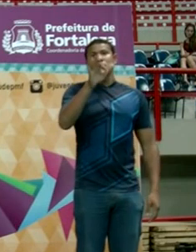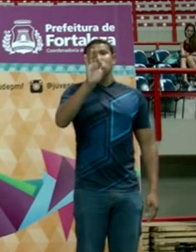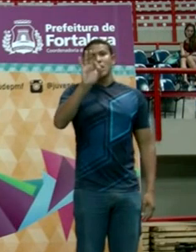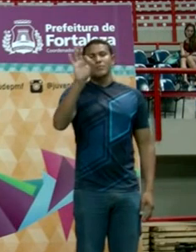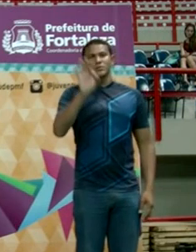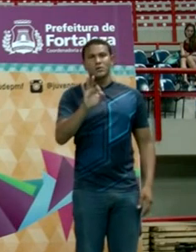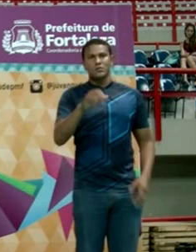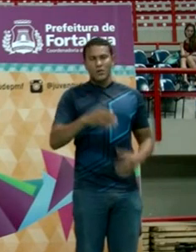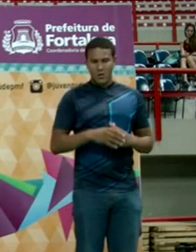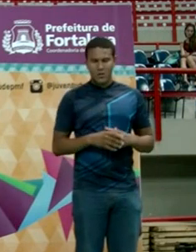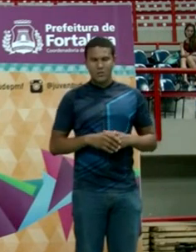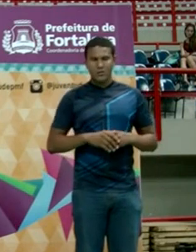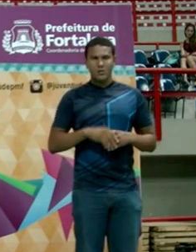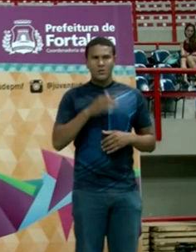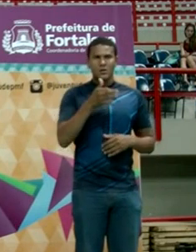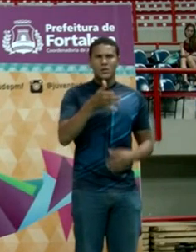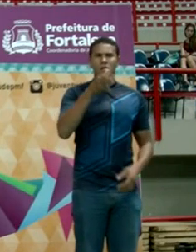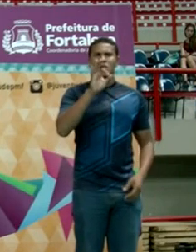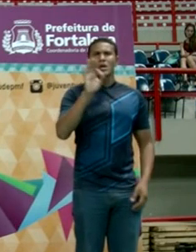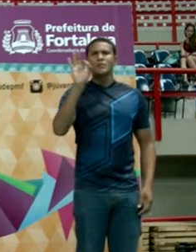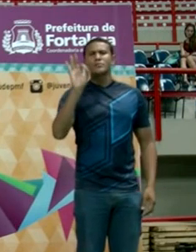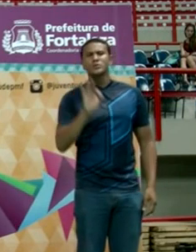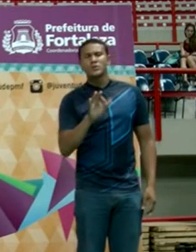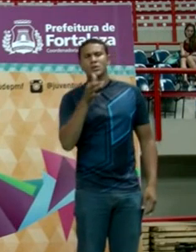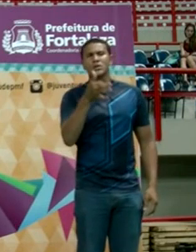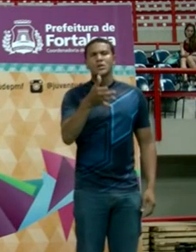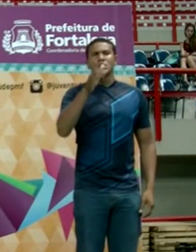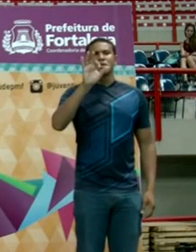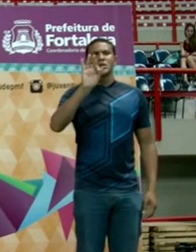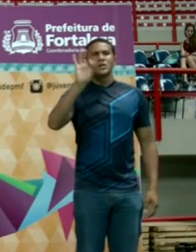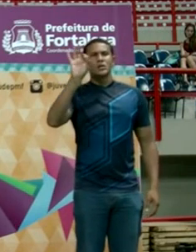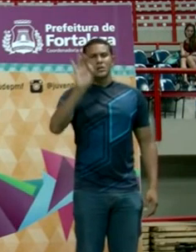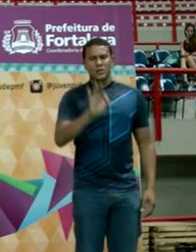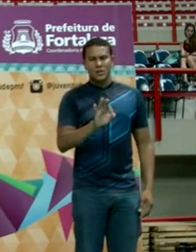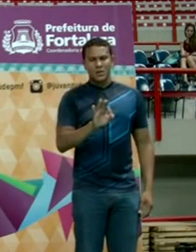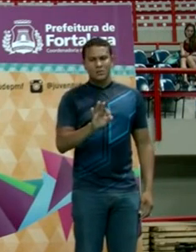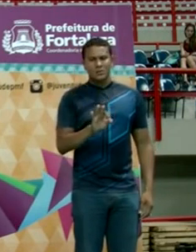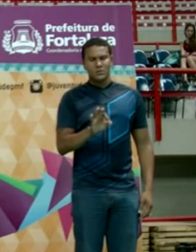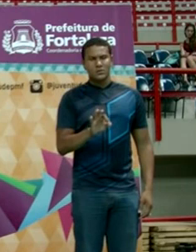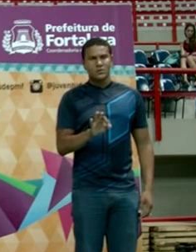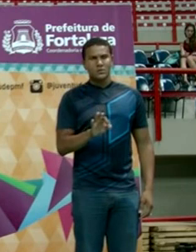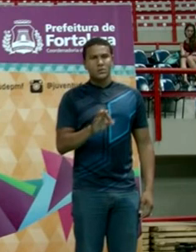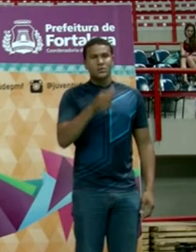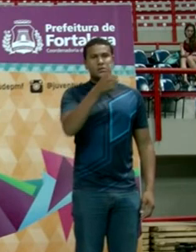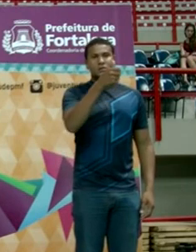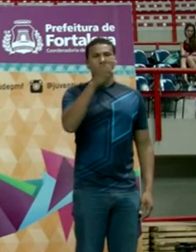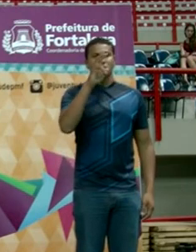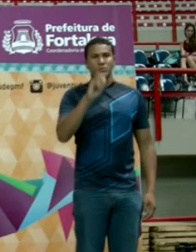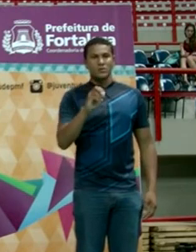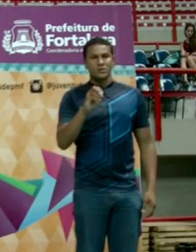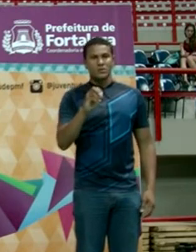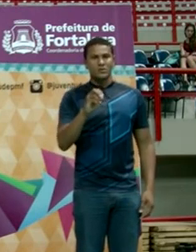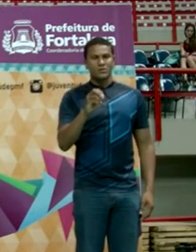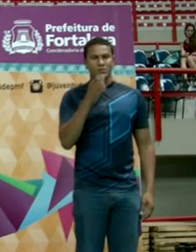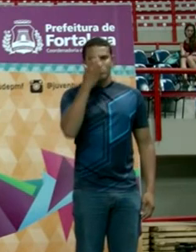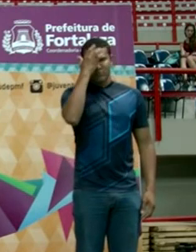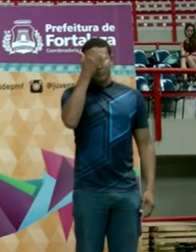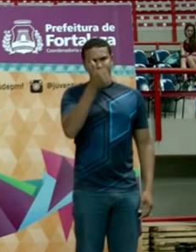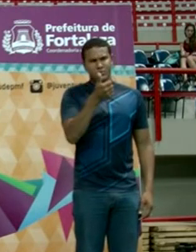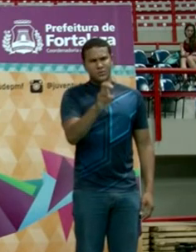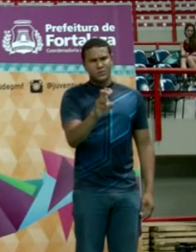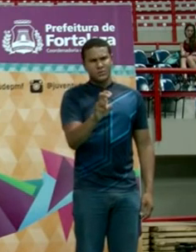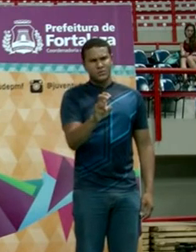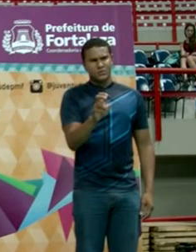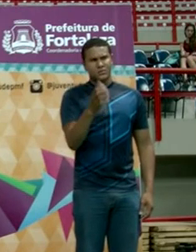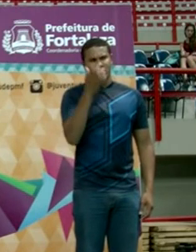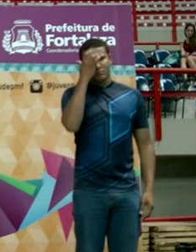de desconto. Quanto é 10%? Gente, quanto é 10% de 150? 15.